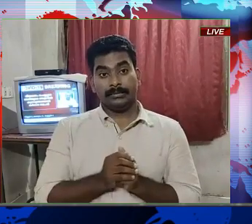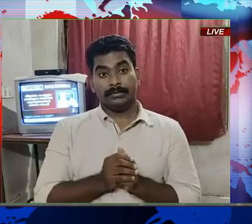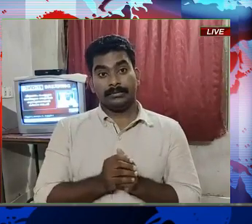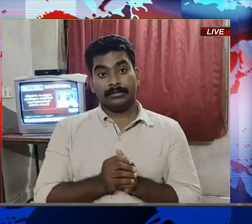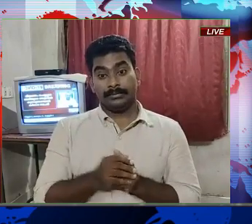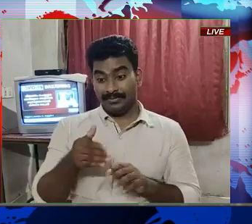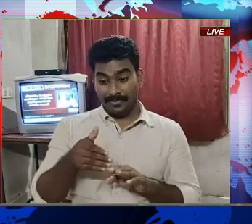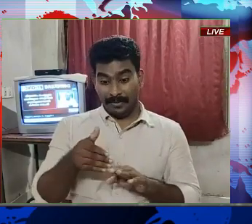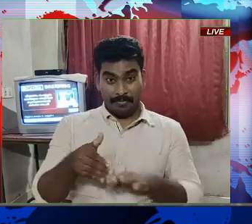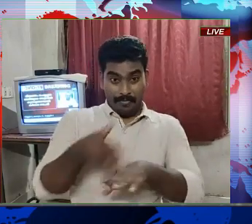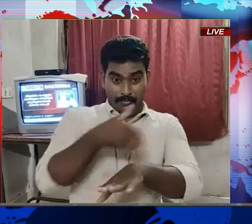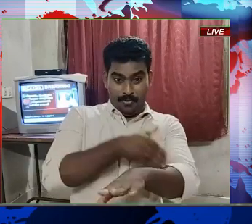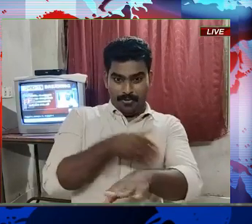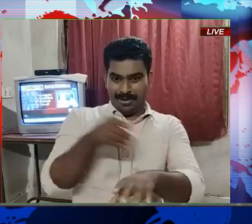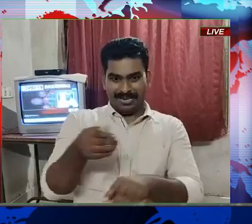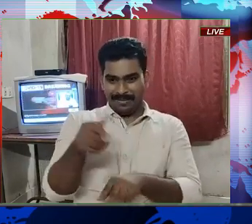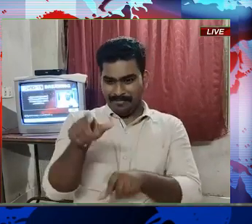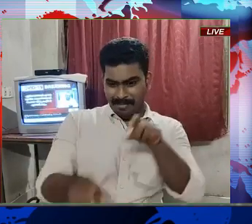സന്നദ്ധ പ്രവർത്തകരാകുന്ന